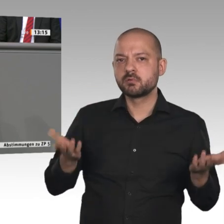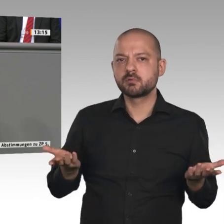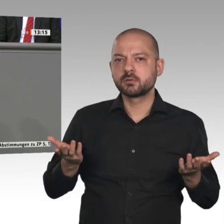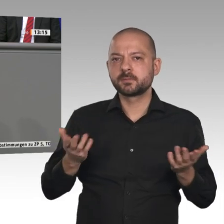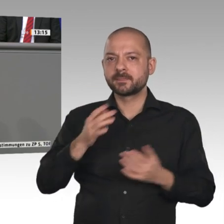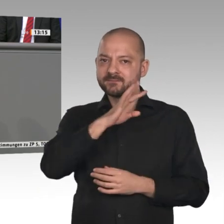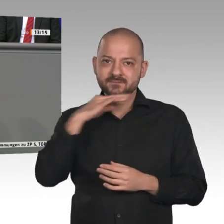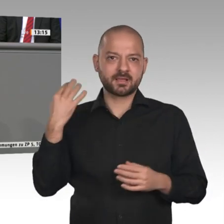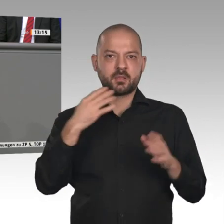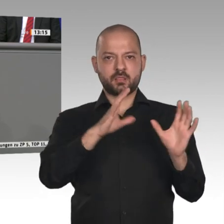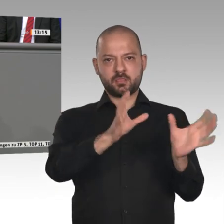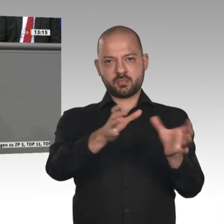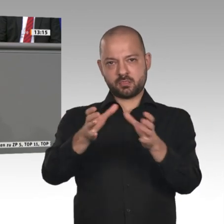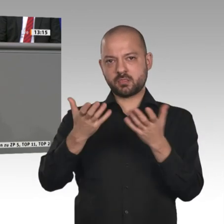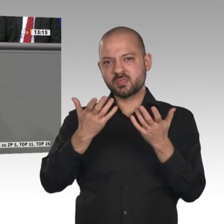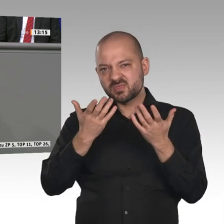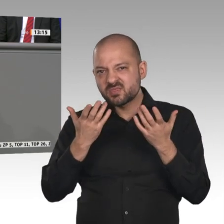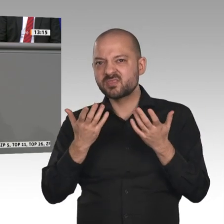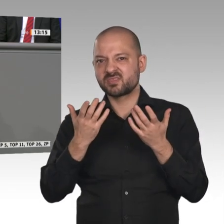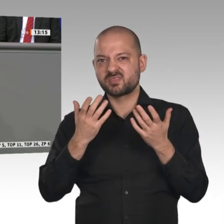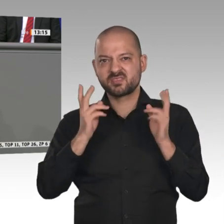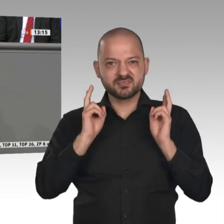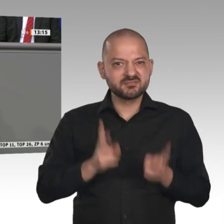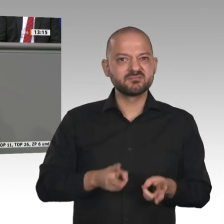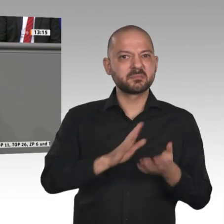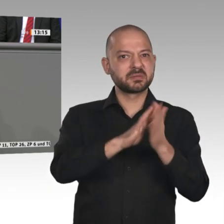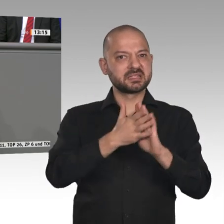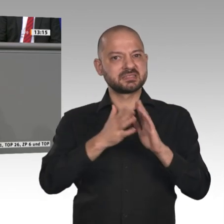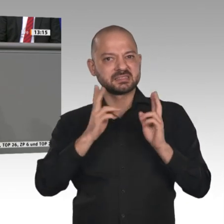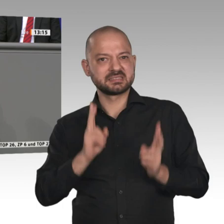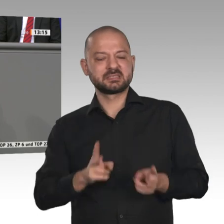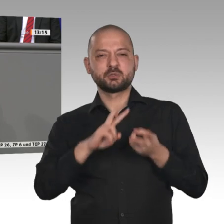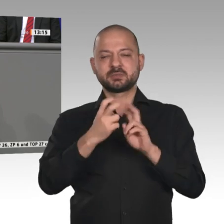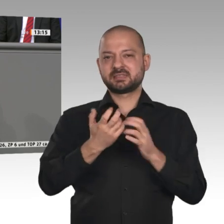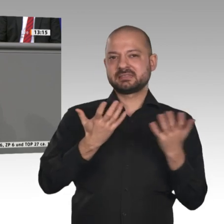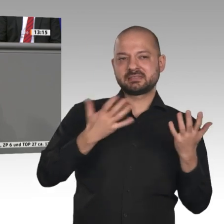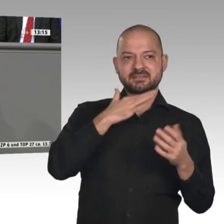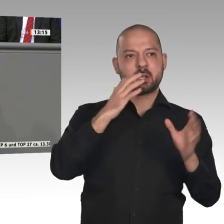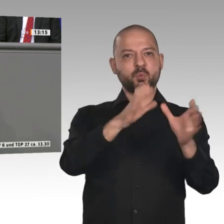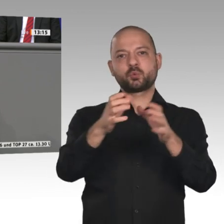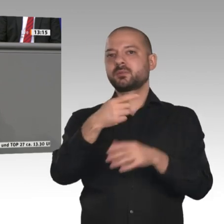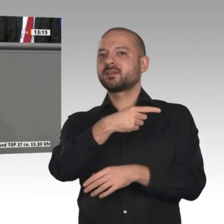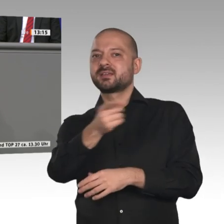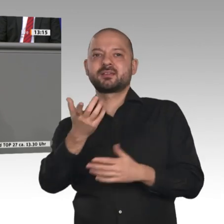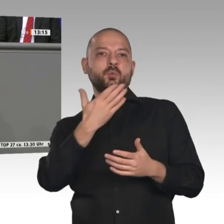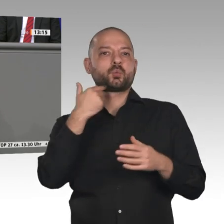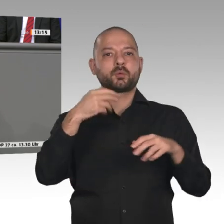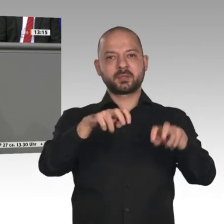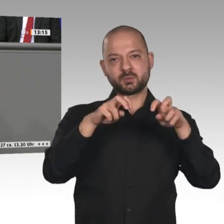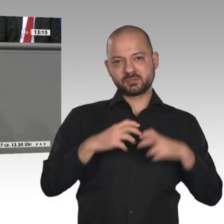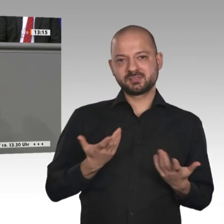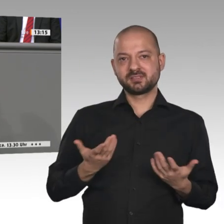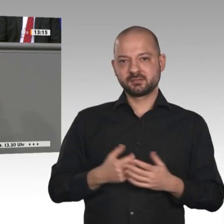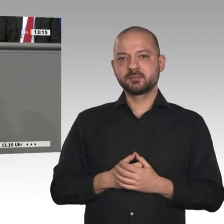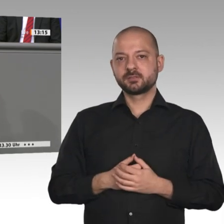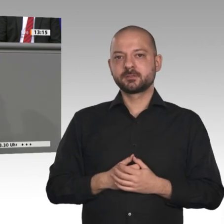Erwähnten enthalten, die die Staatsangehörigkeit besessen haben, aber sich auf die Flucht begeben haben, bevor sie ihnen entzogen worden